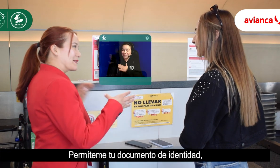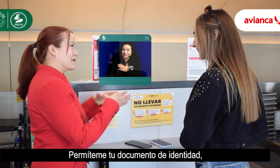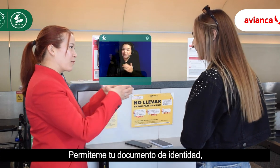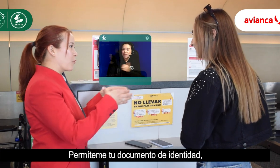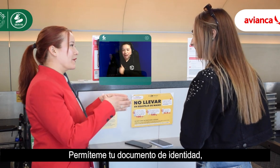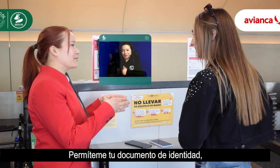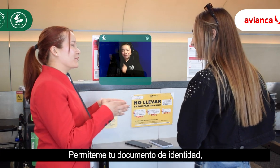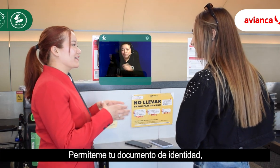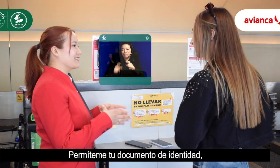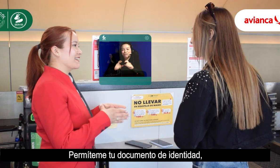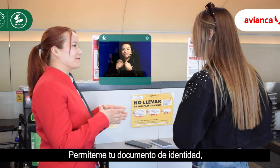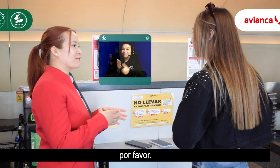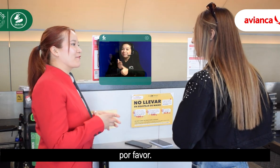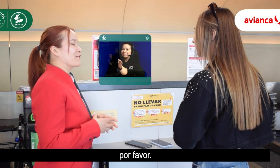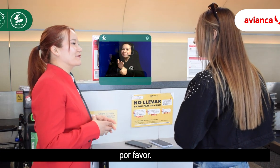Permíteme tu documento de identidad, por favor.